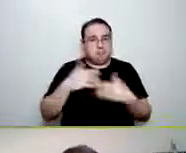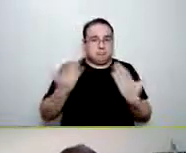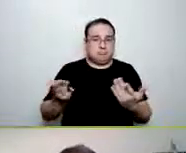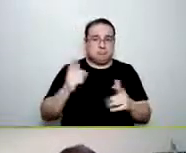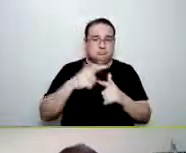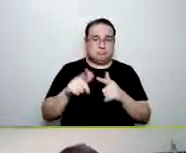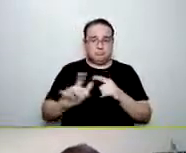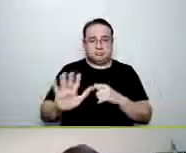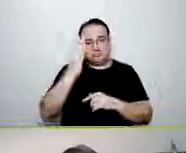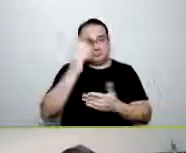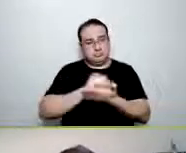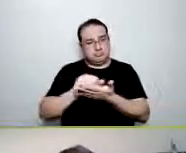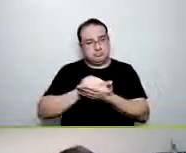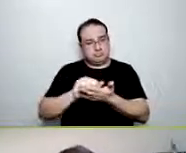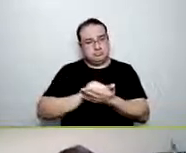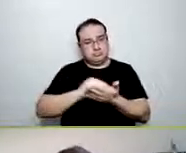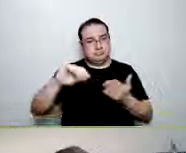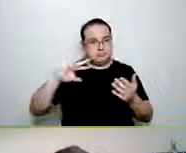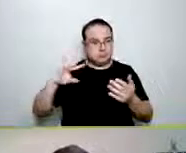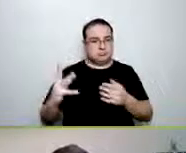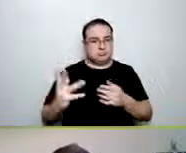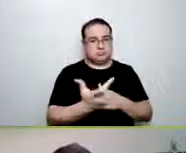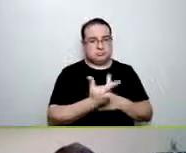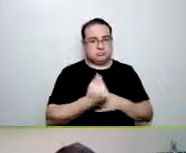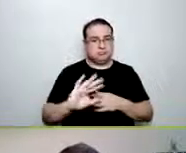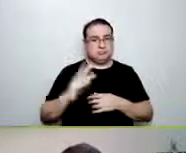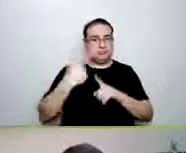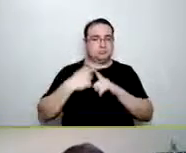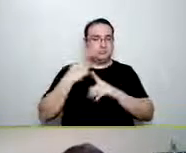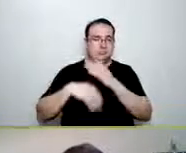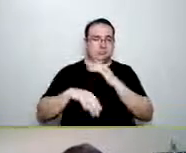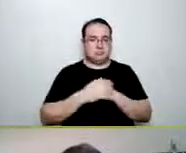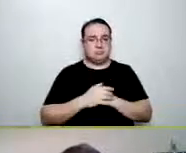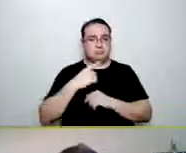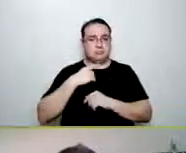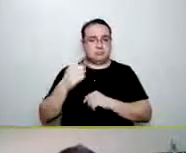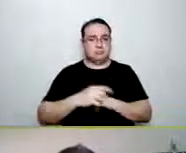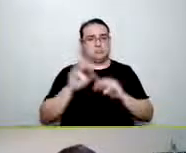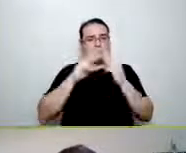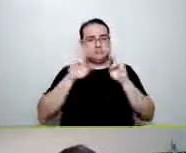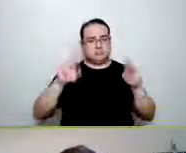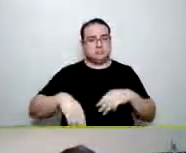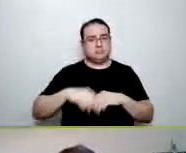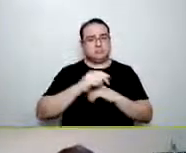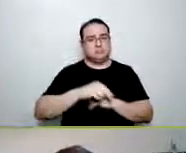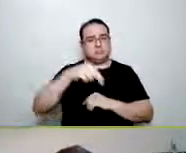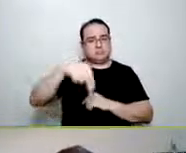catástrofe dessas pode apagar muita coisa. E se apagou, no caso dos acervos do Museu Nacional, muita coisa